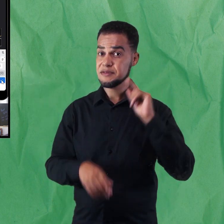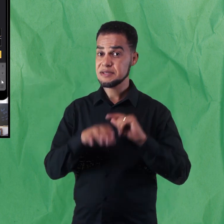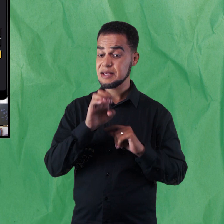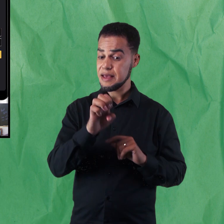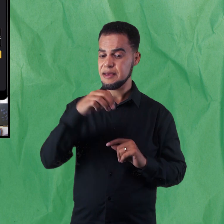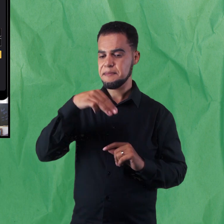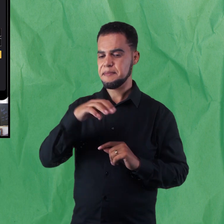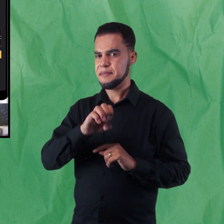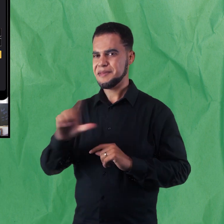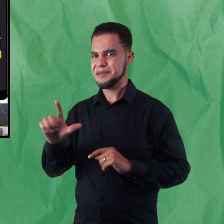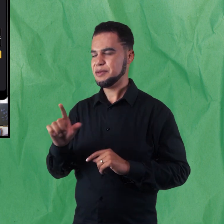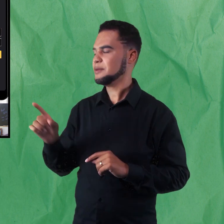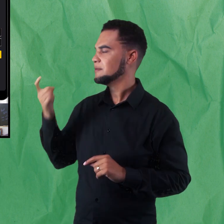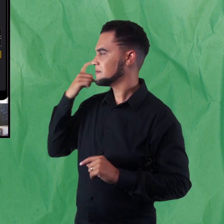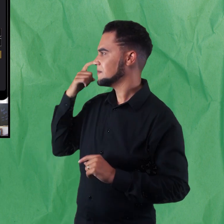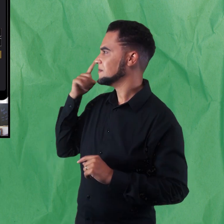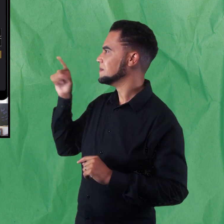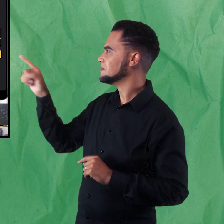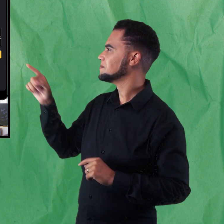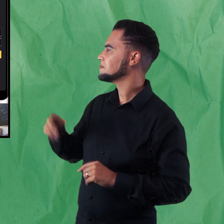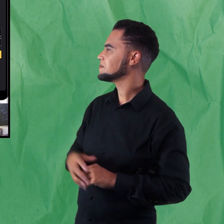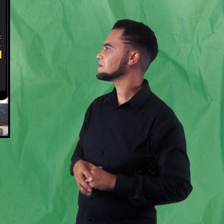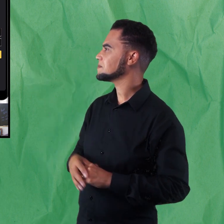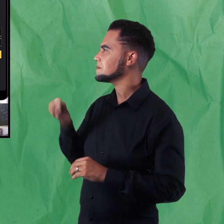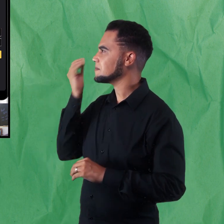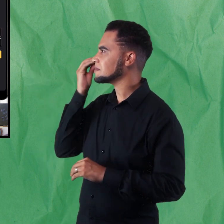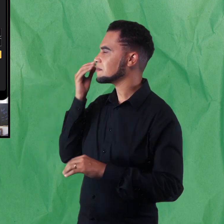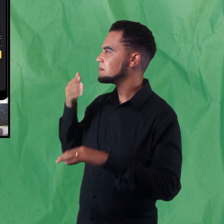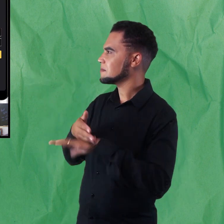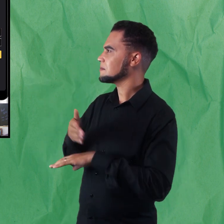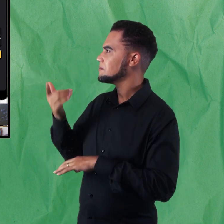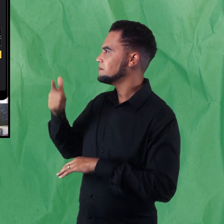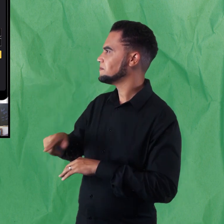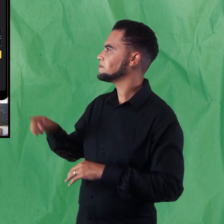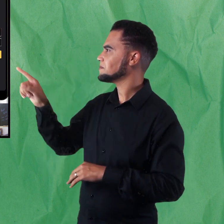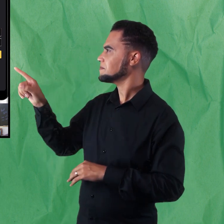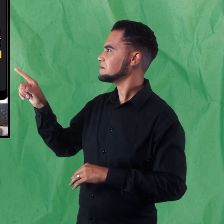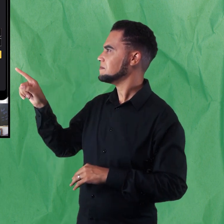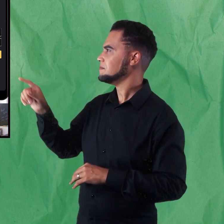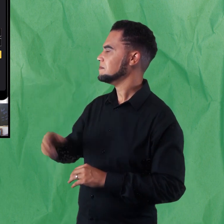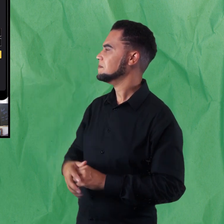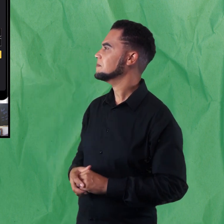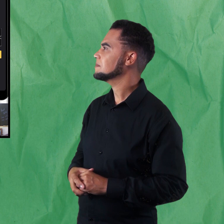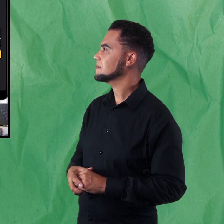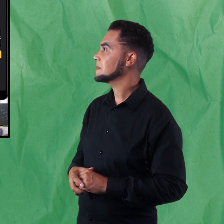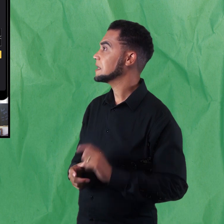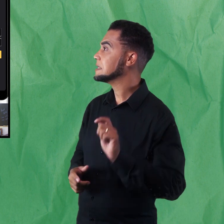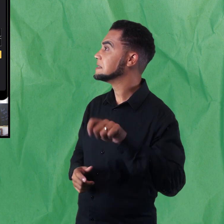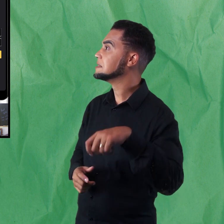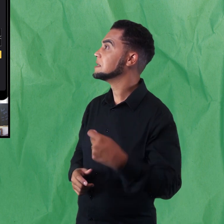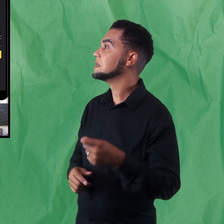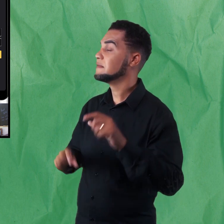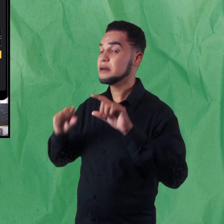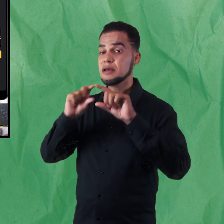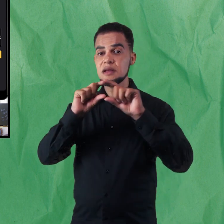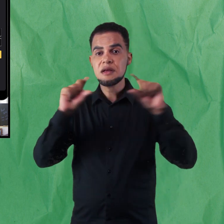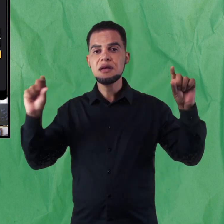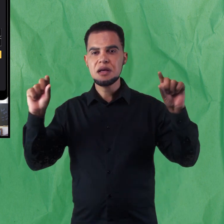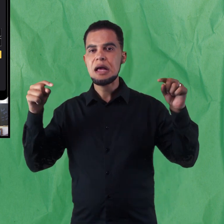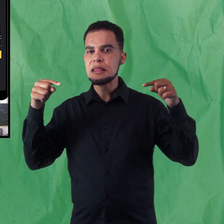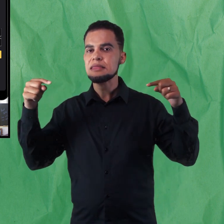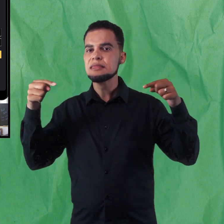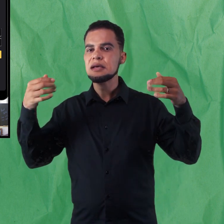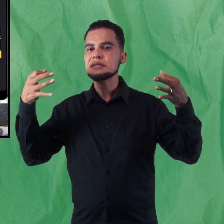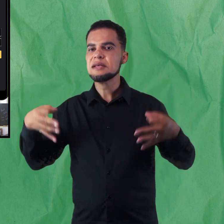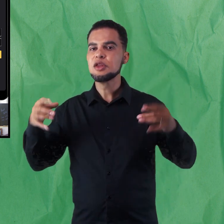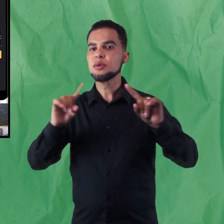né? Então agora eu vou tentar entrar novamente, ó. User not found. Quer dizer que o formato do e-mail está certo,